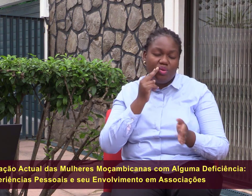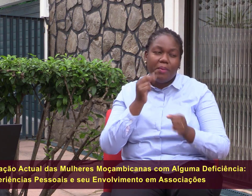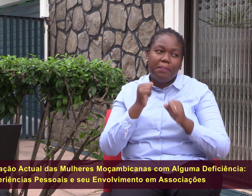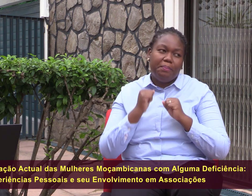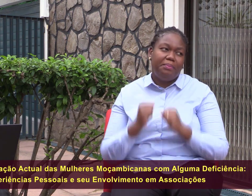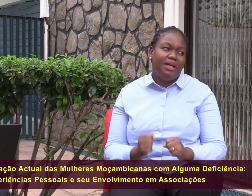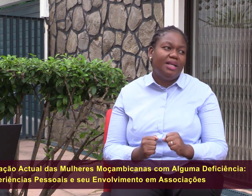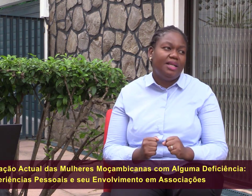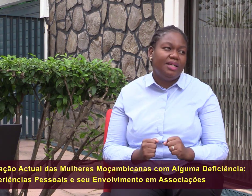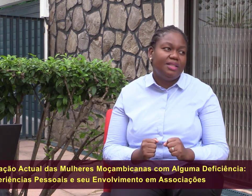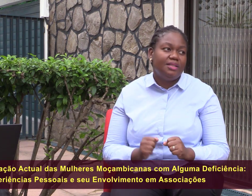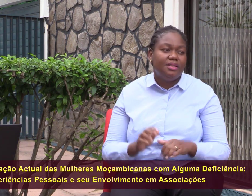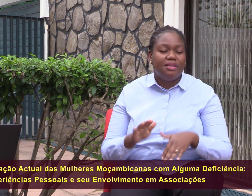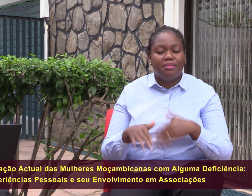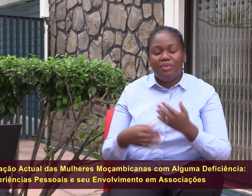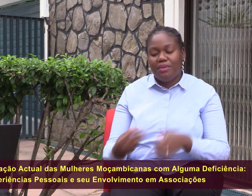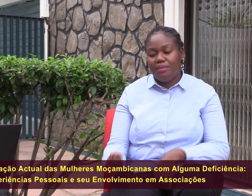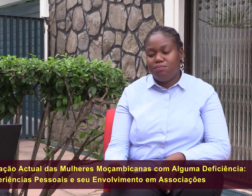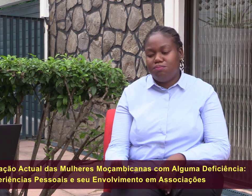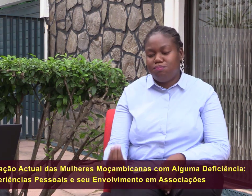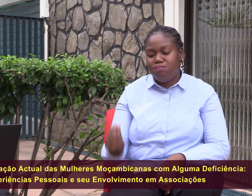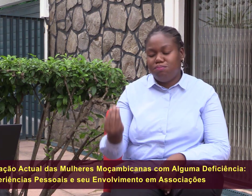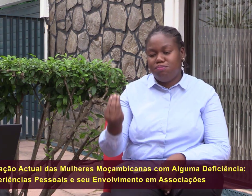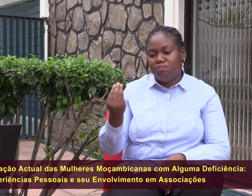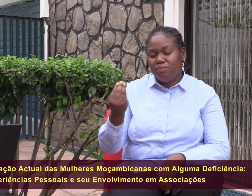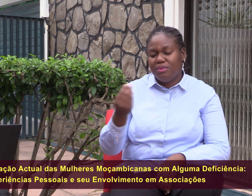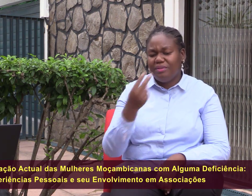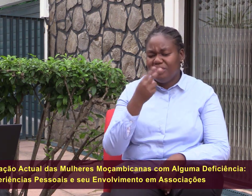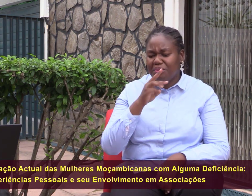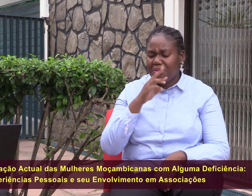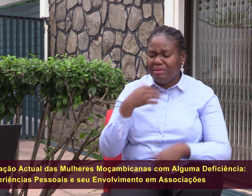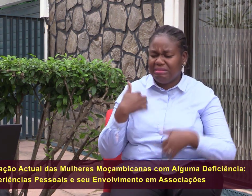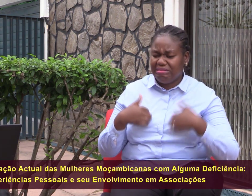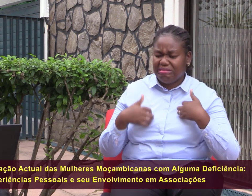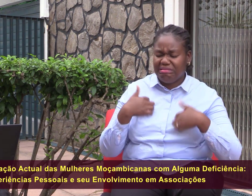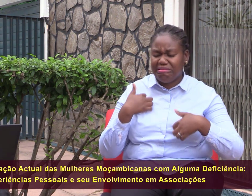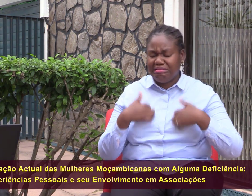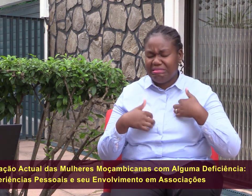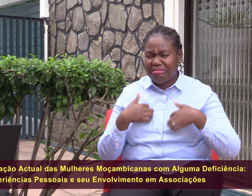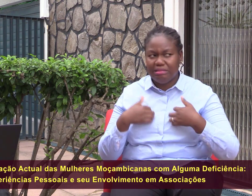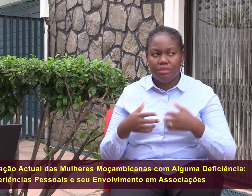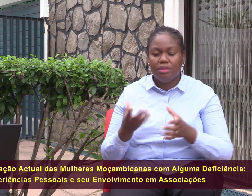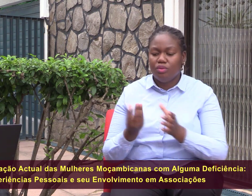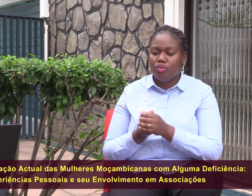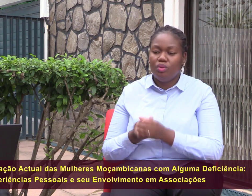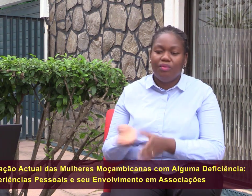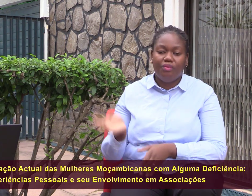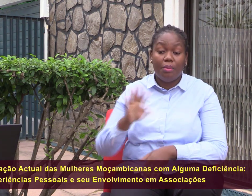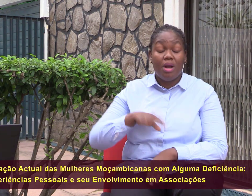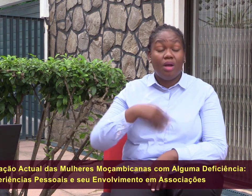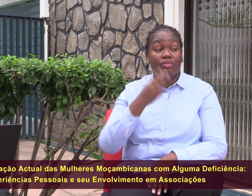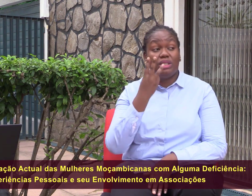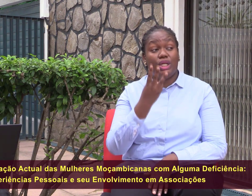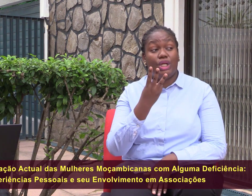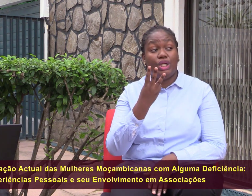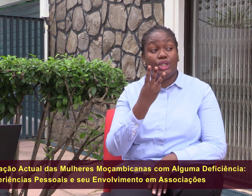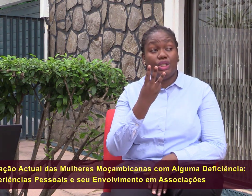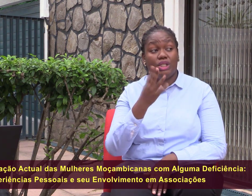Moçambique. E quando nasci realmente com essa dificuldade